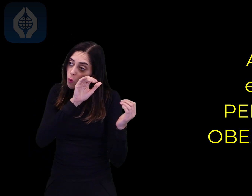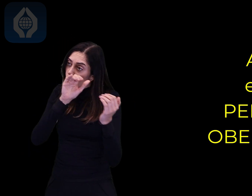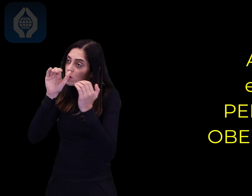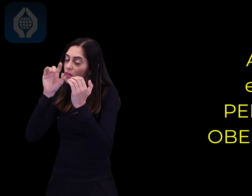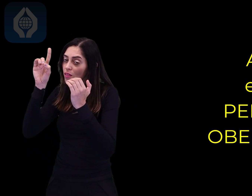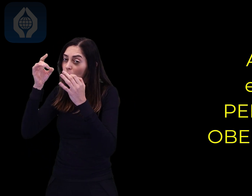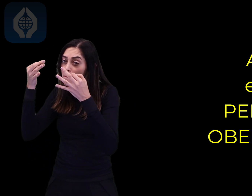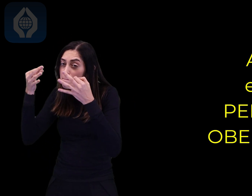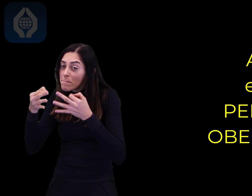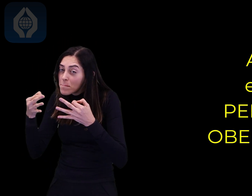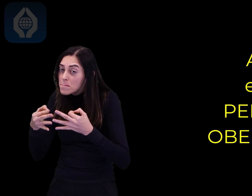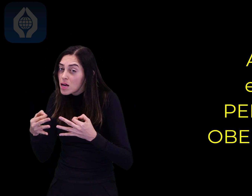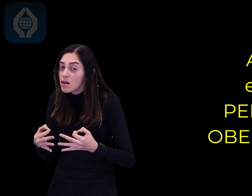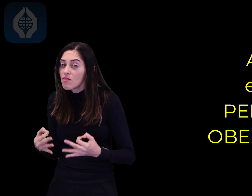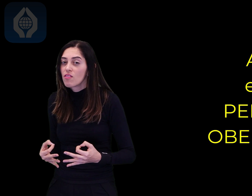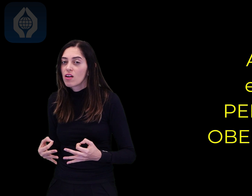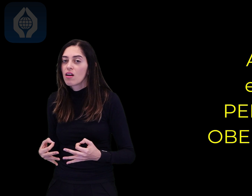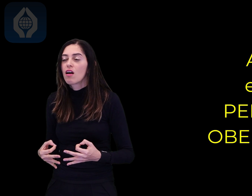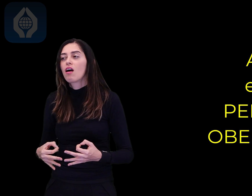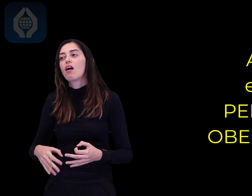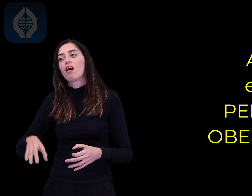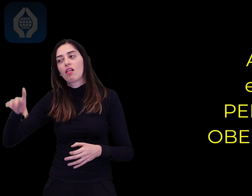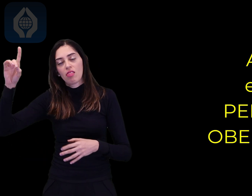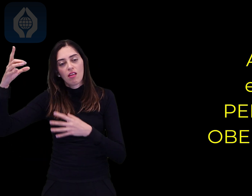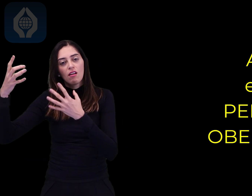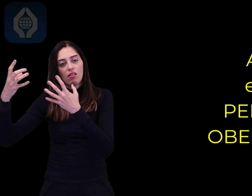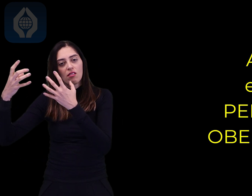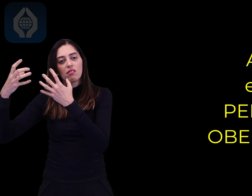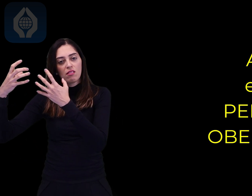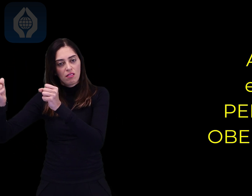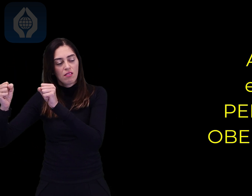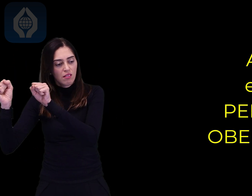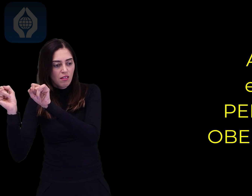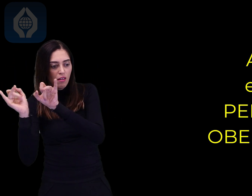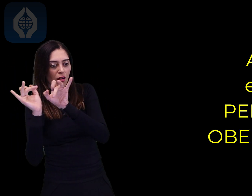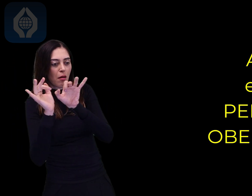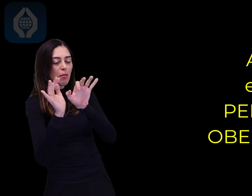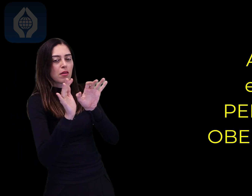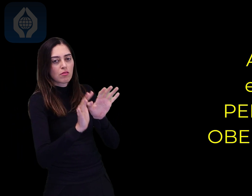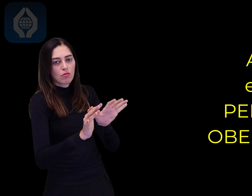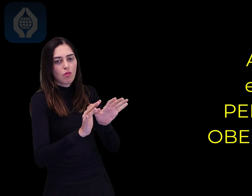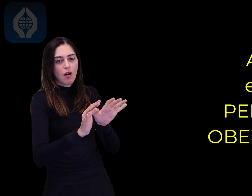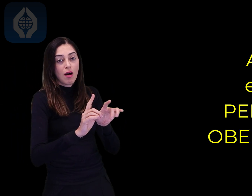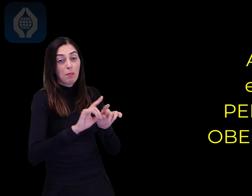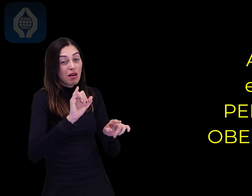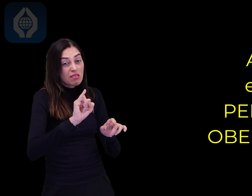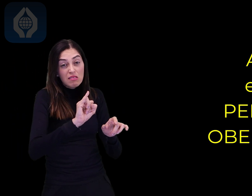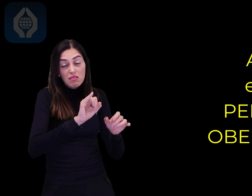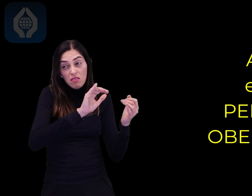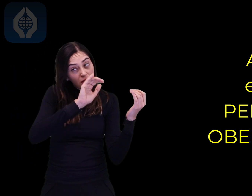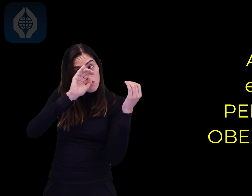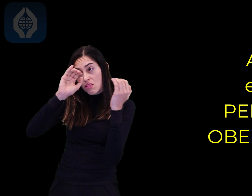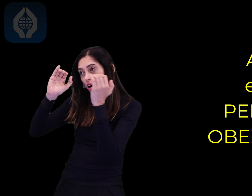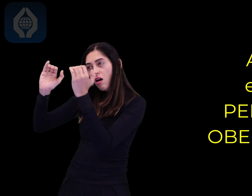Deus perfeitamente, então ele os aceitaria e os abençoaria, mas se desobedecessem,